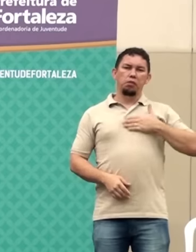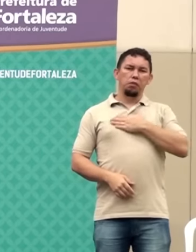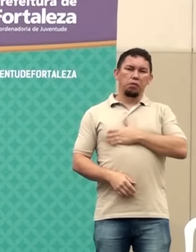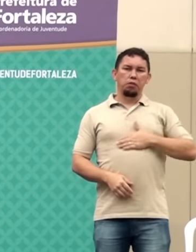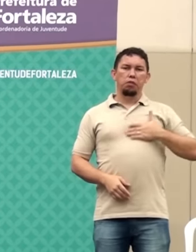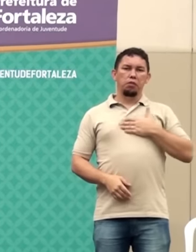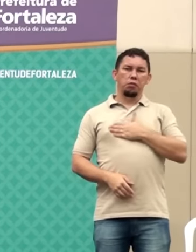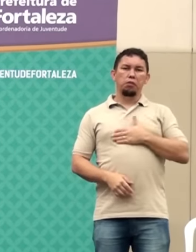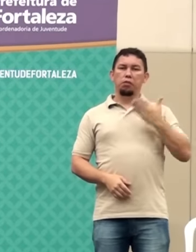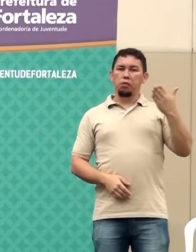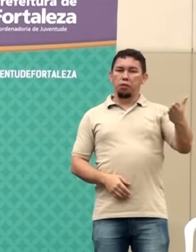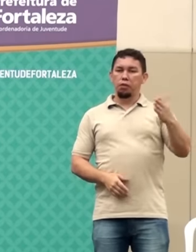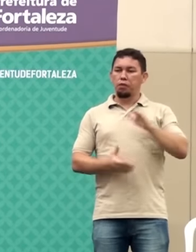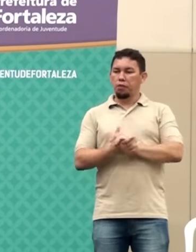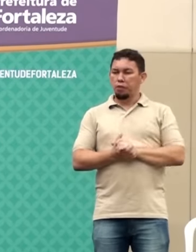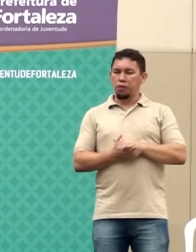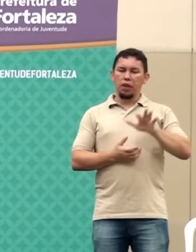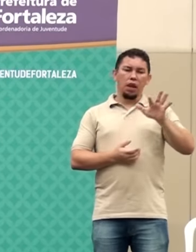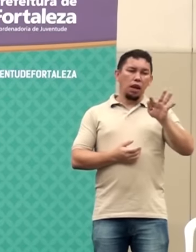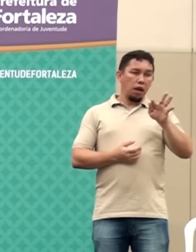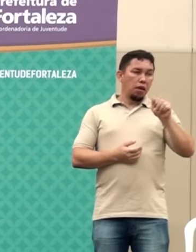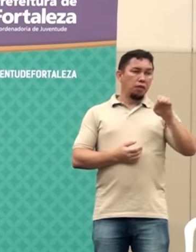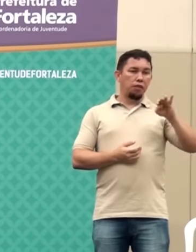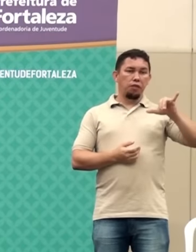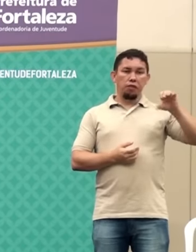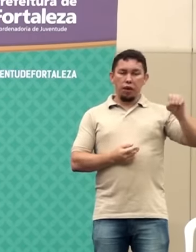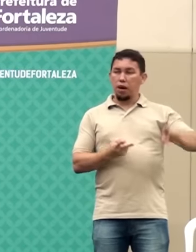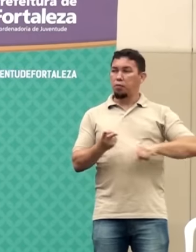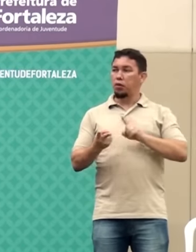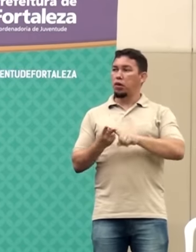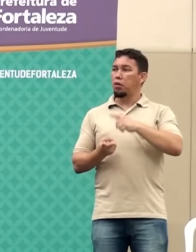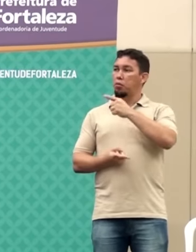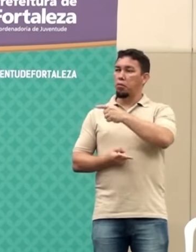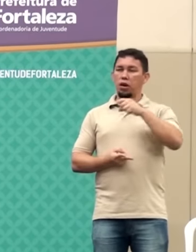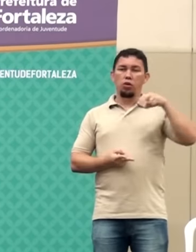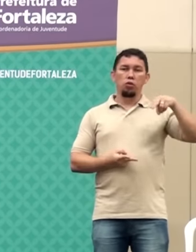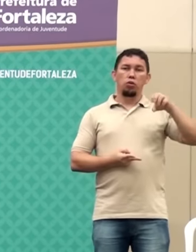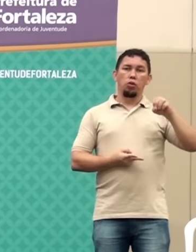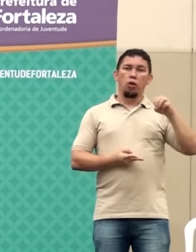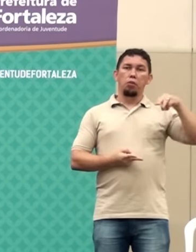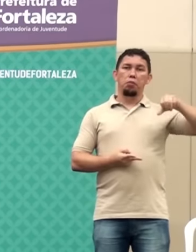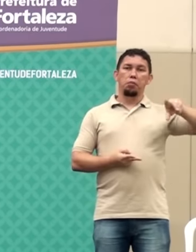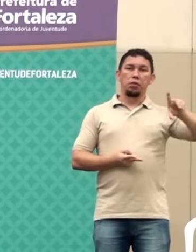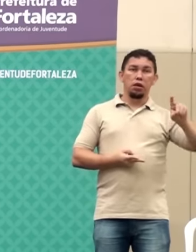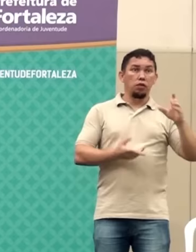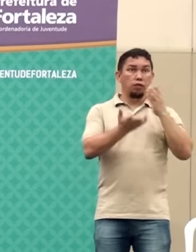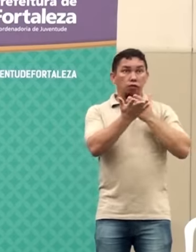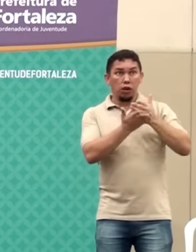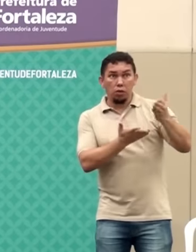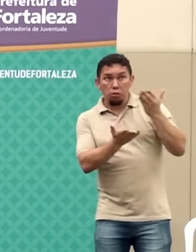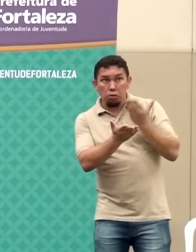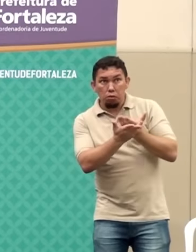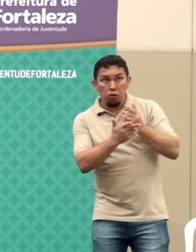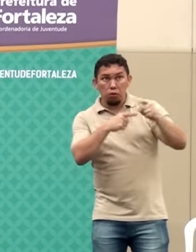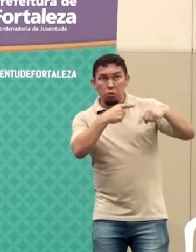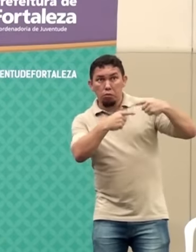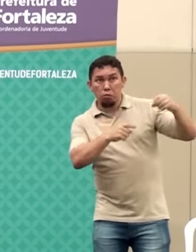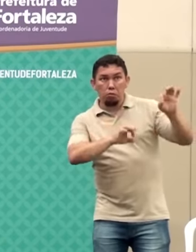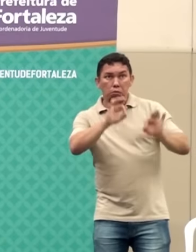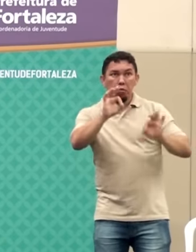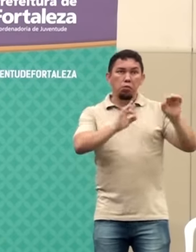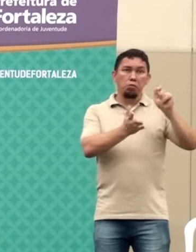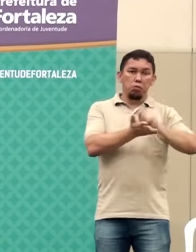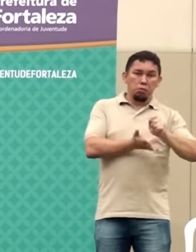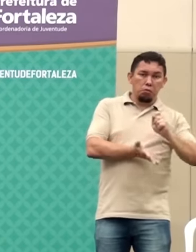quando o Fábio conversa comigo todos os anos, o Fábio Normando, Felipe, vai começar as aulas da Academia Enem, o material, tem que